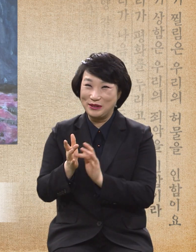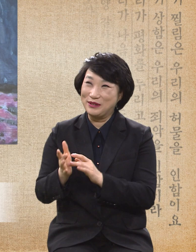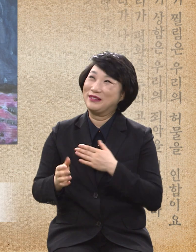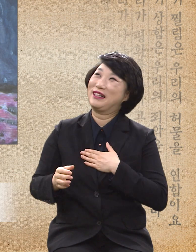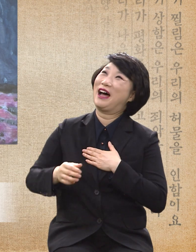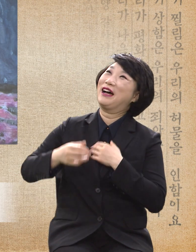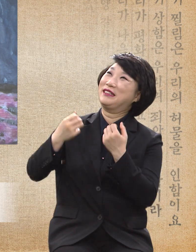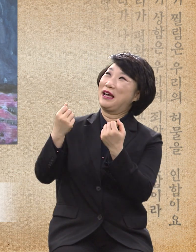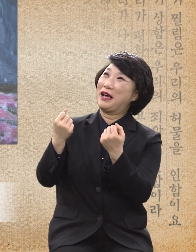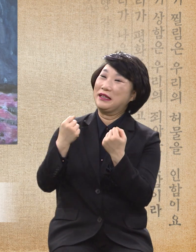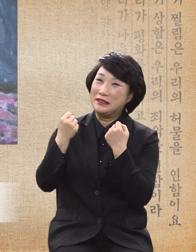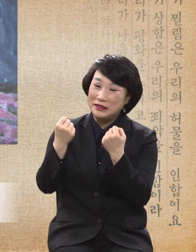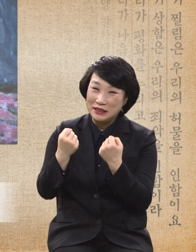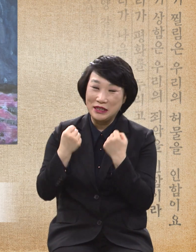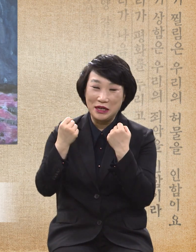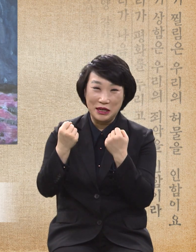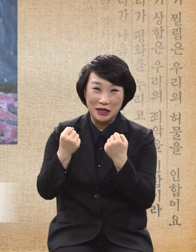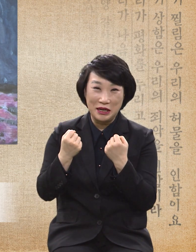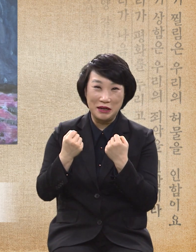예수는 나의